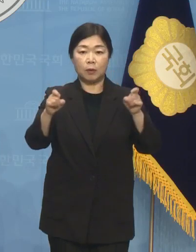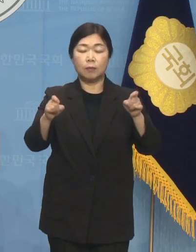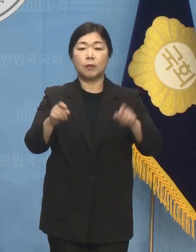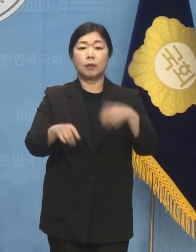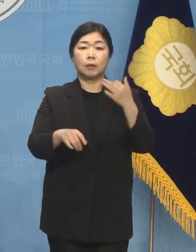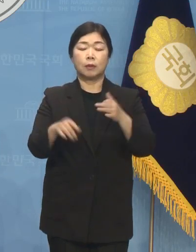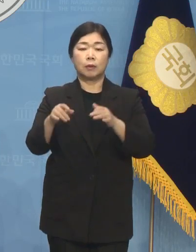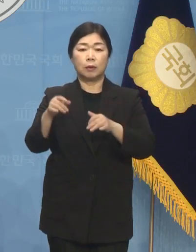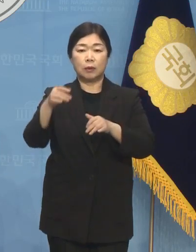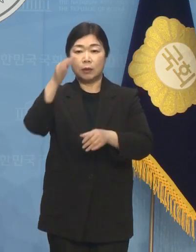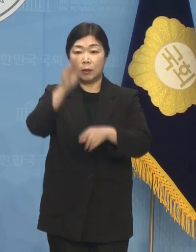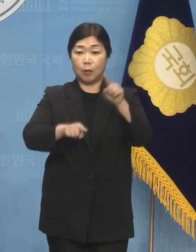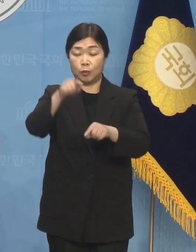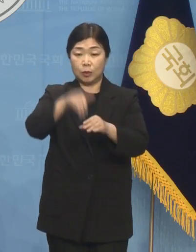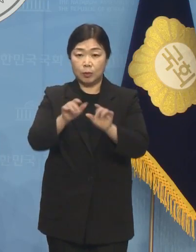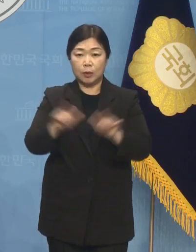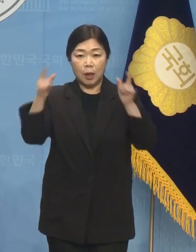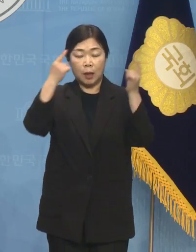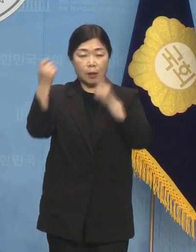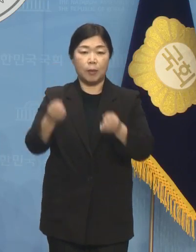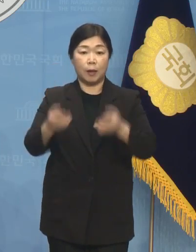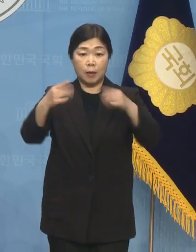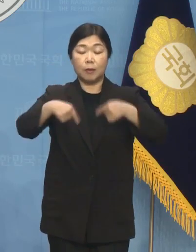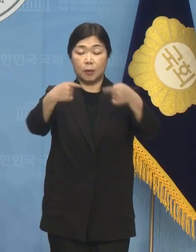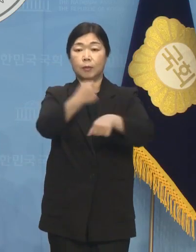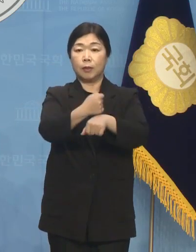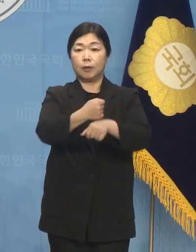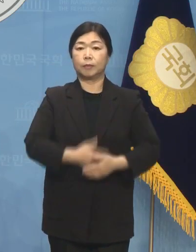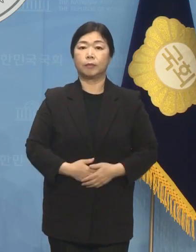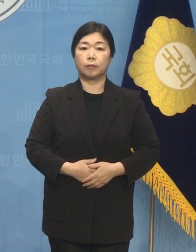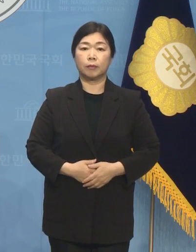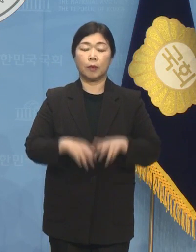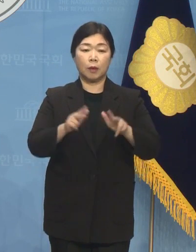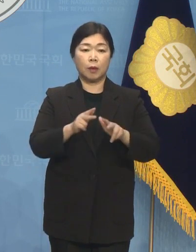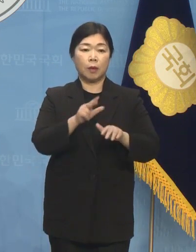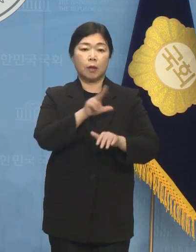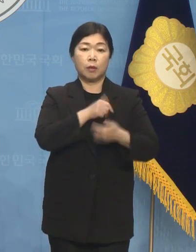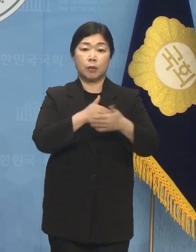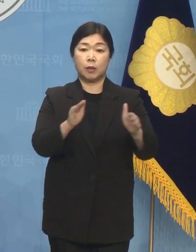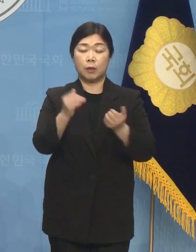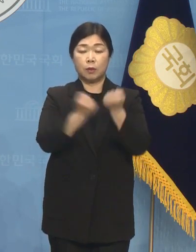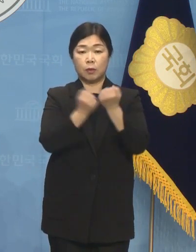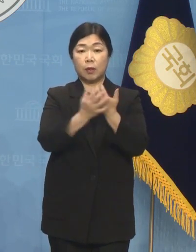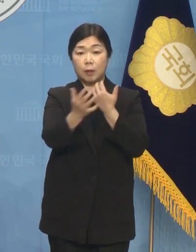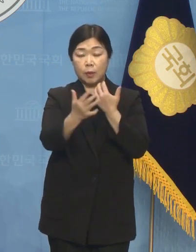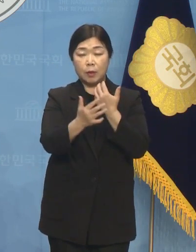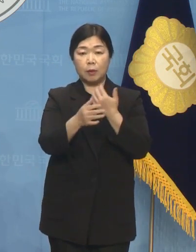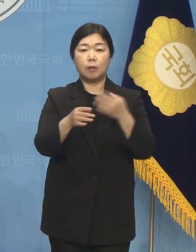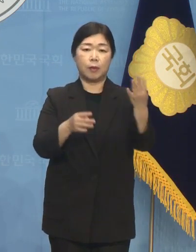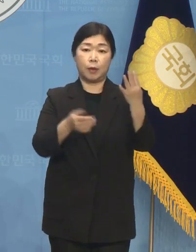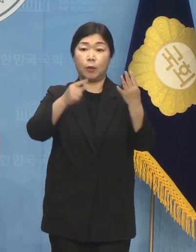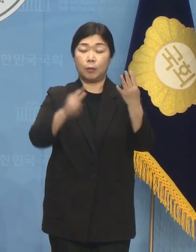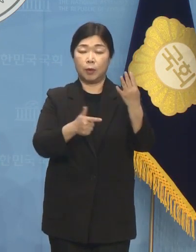행사에 참석할 예정입니다. 이번 주 의원실 정책 세미나는 모두 4건입니다. 수요일 27일